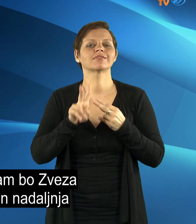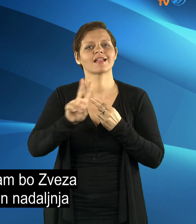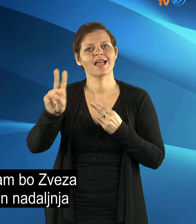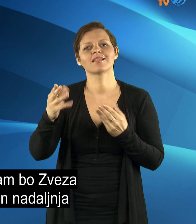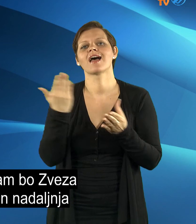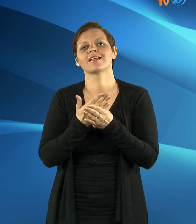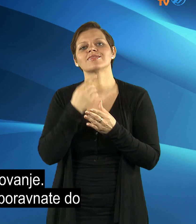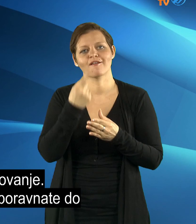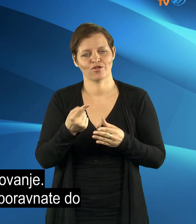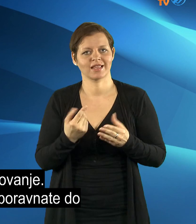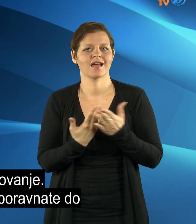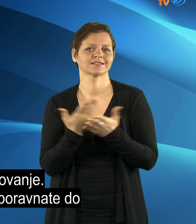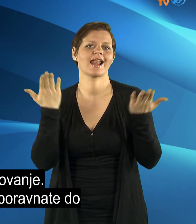letovanje.